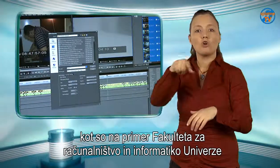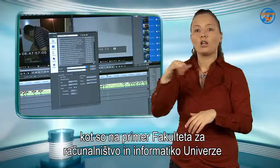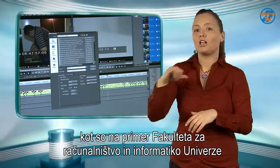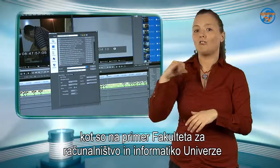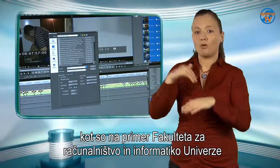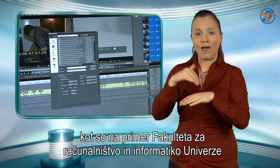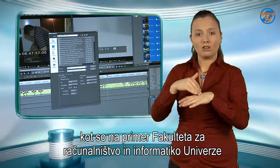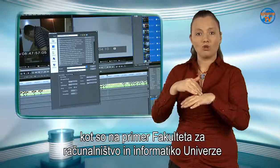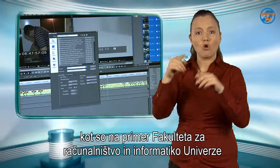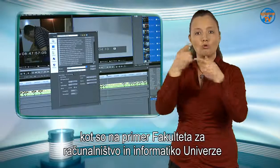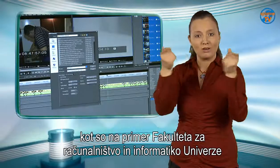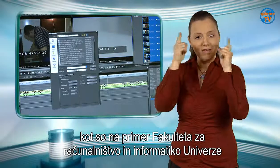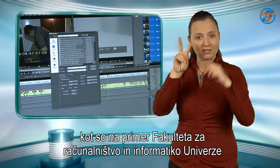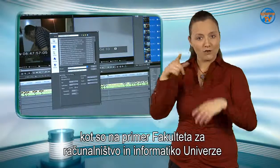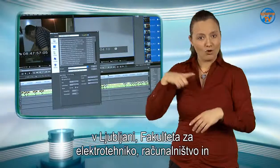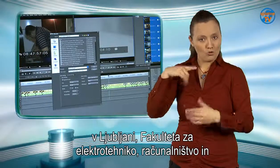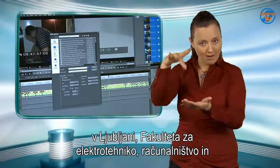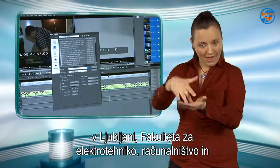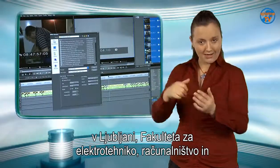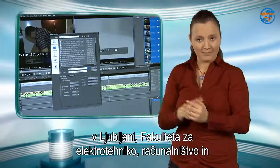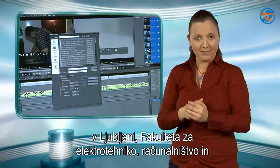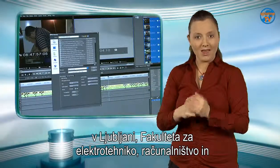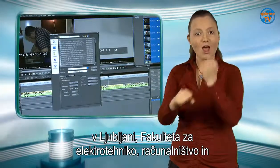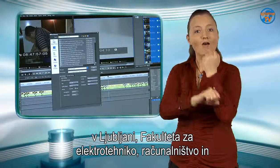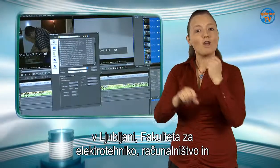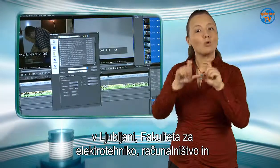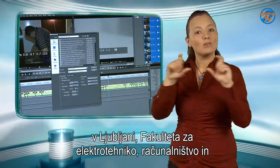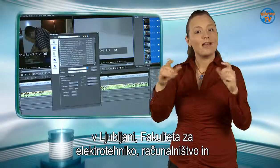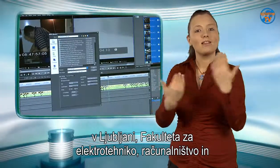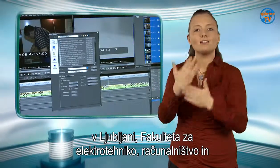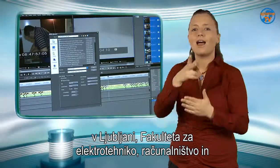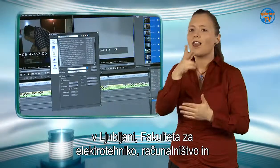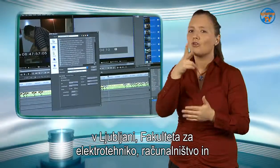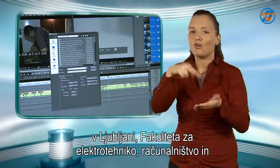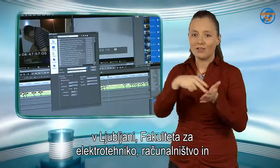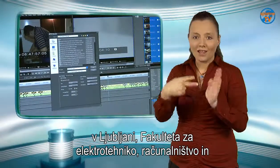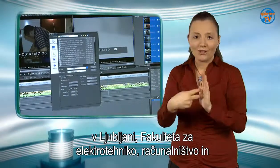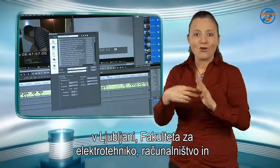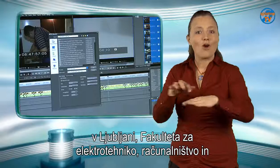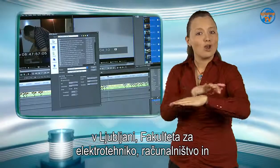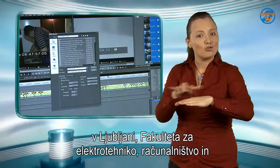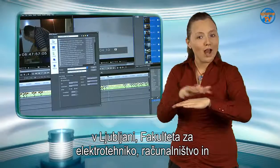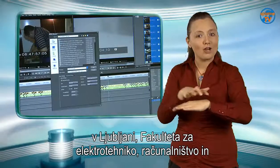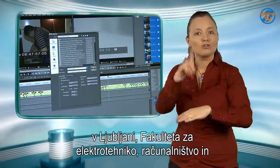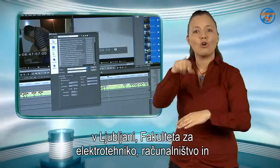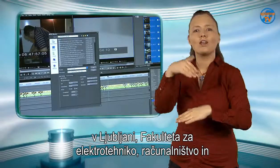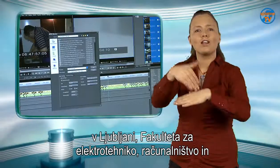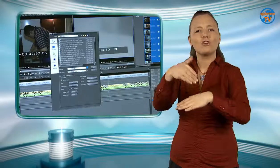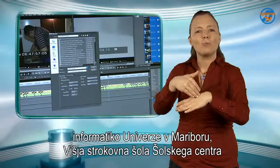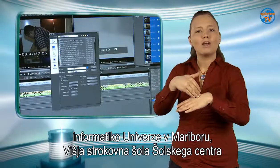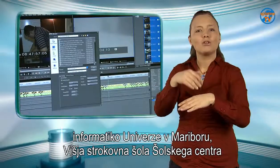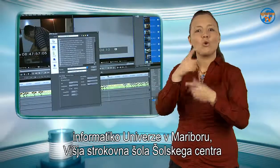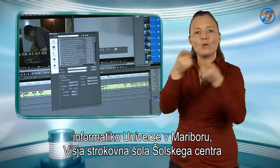in informatiko Univerze v Ljubljani, Fakulteta za elektroniko, računalništvo in informatiko Univerze